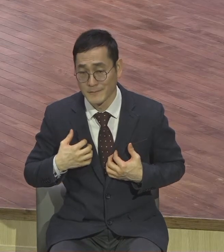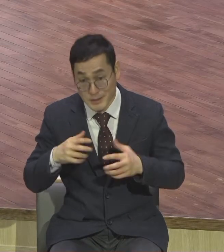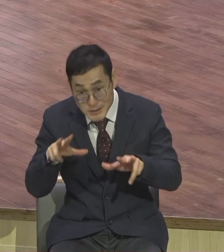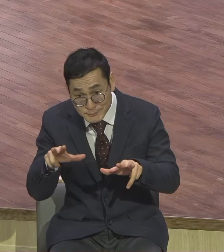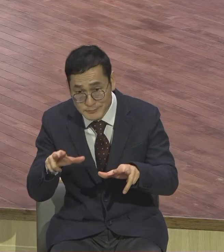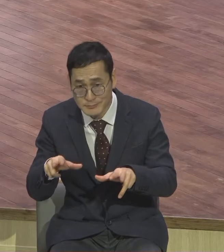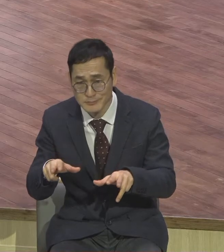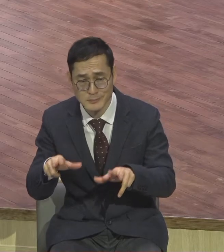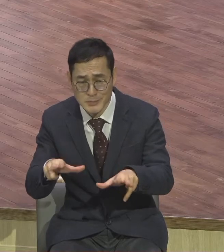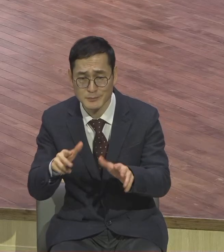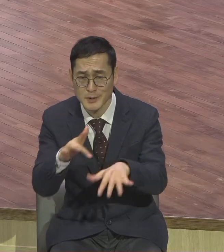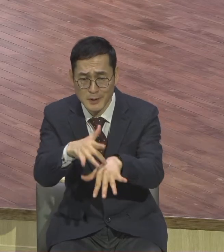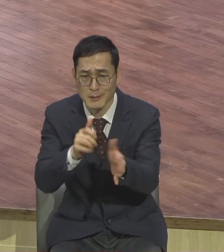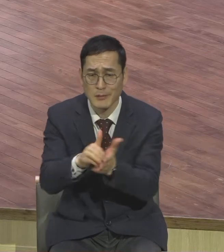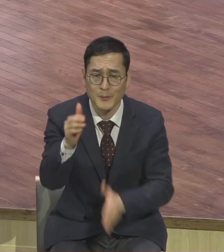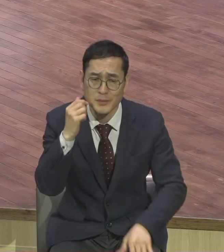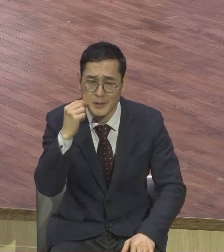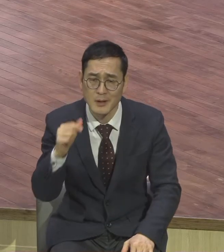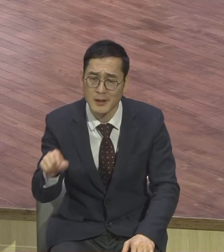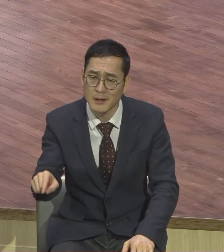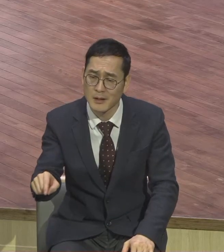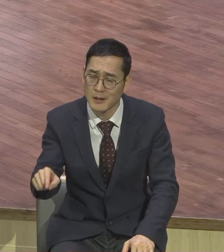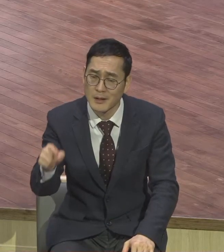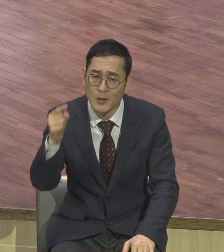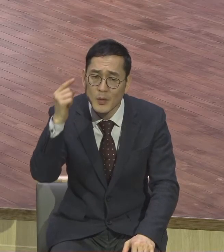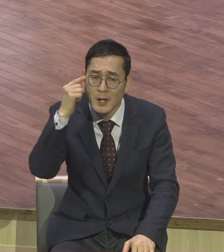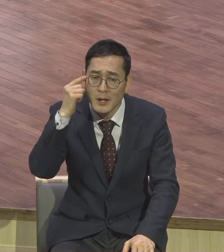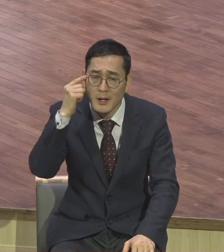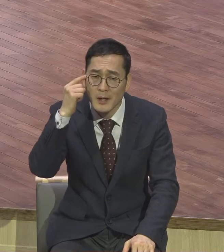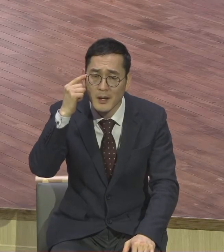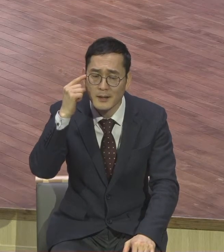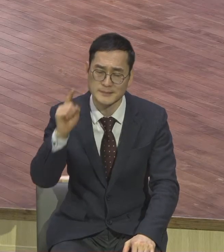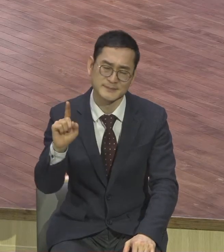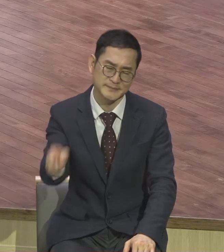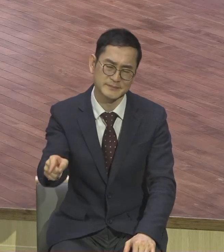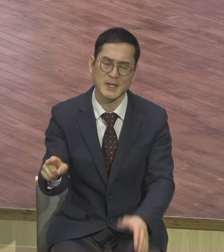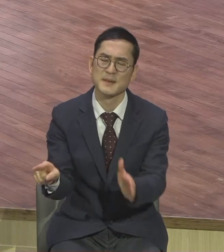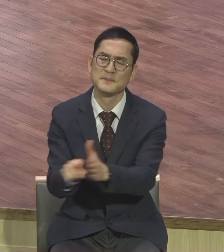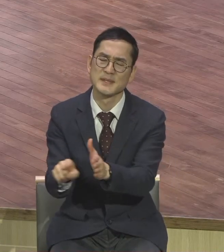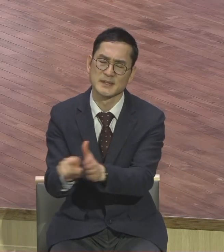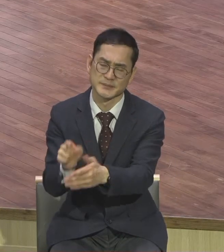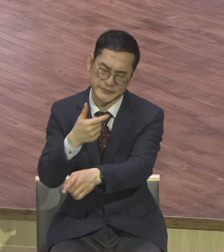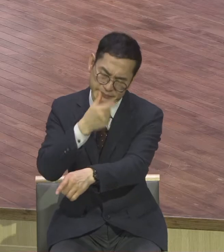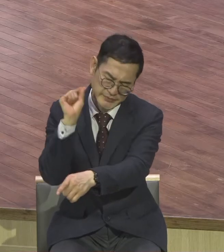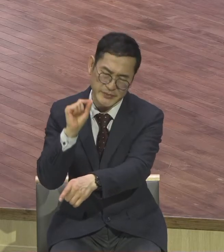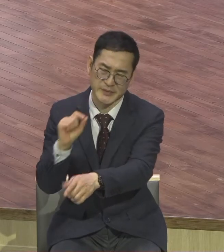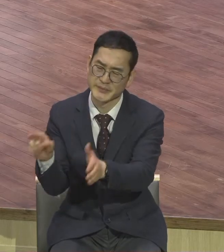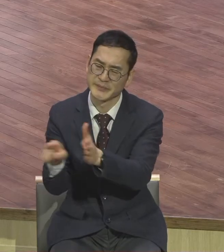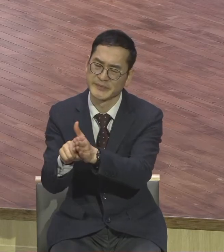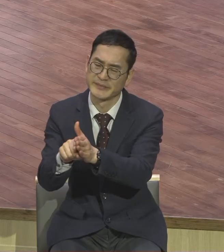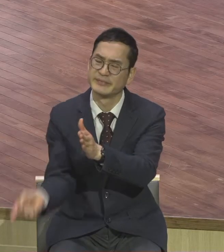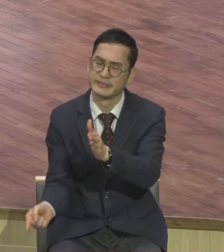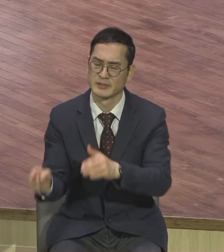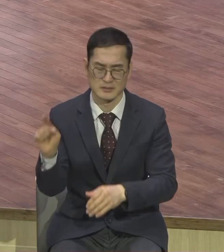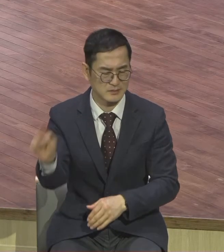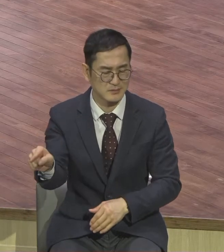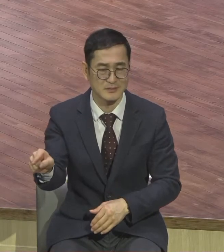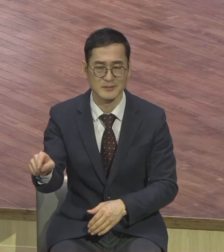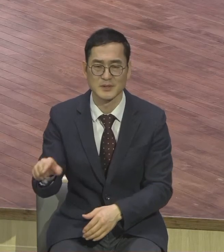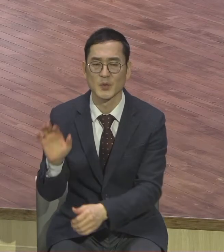예수님의 진단은 한마디입니다. 믿음의 문제예요. 믿음의 문제